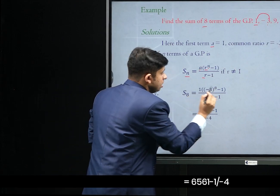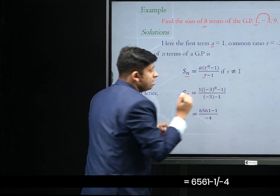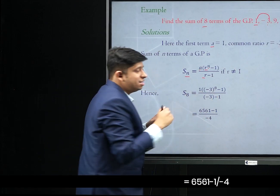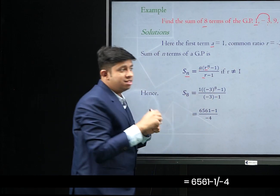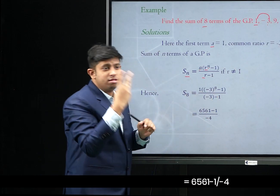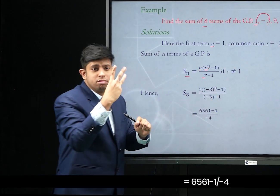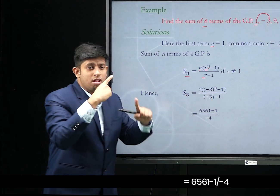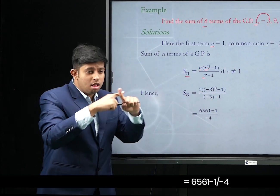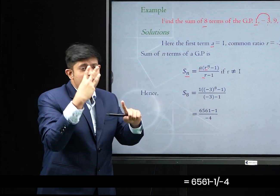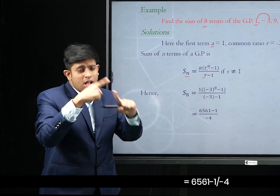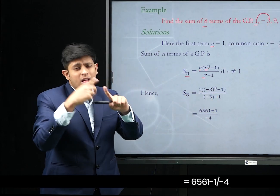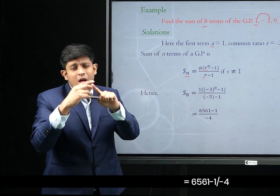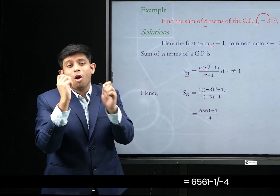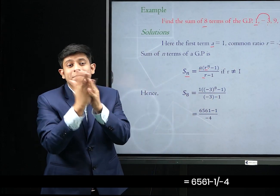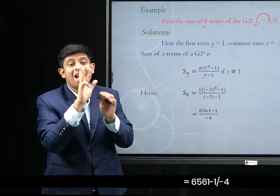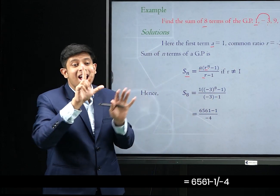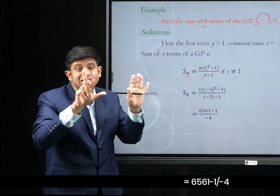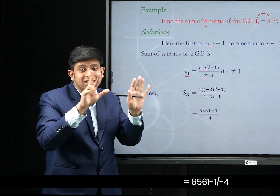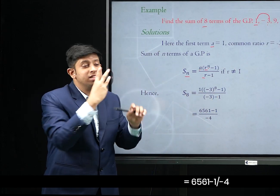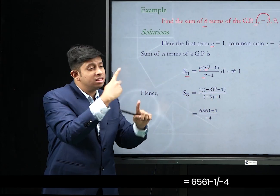6561 கழித்தல் 1 கீழ் கழித்தல் 4.